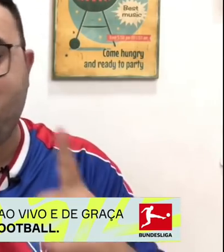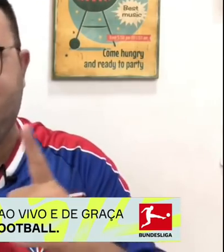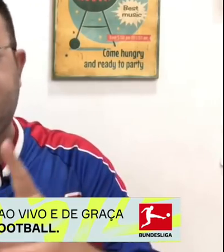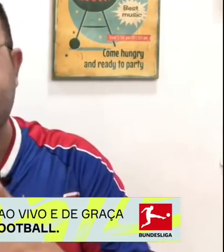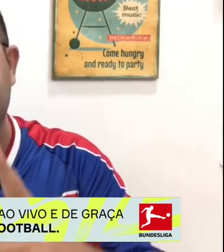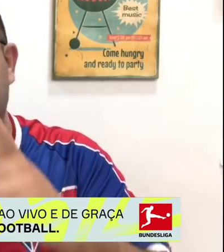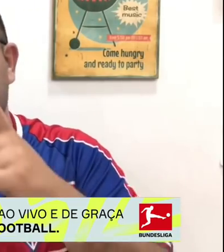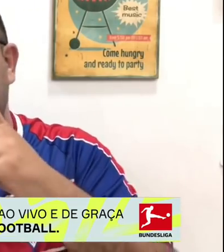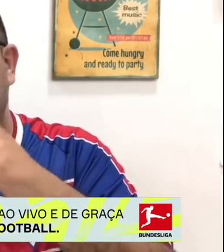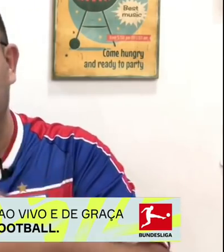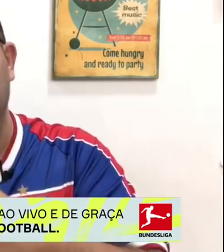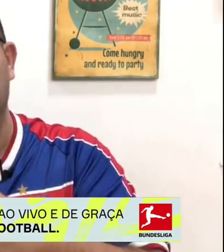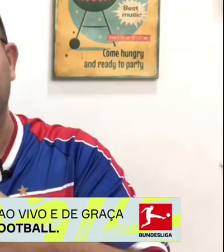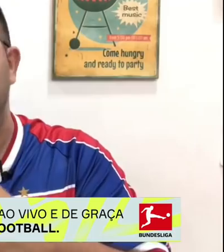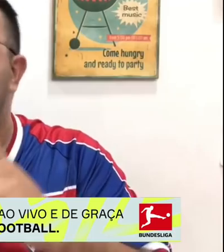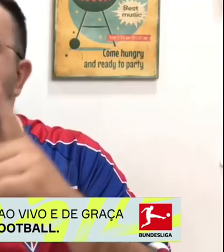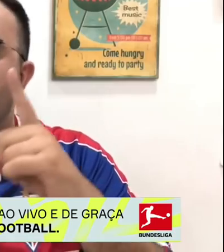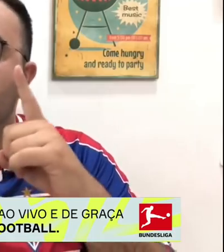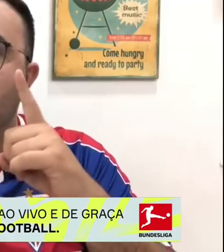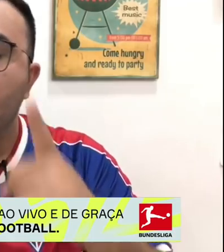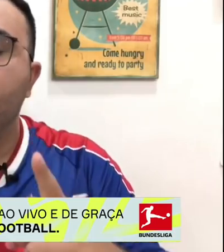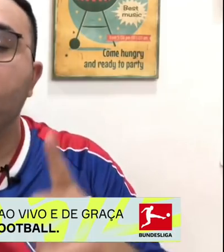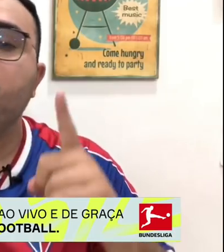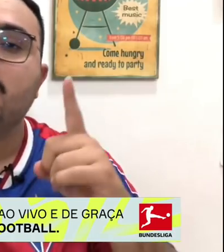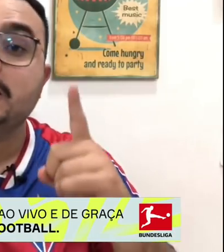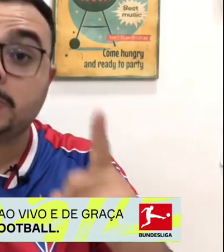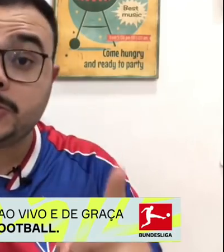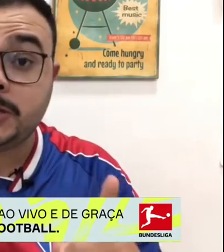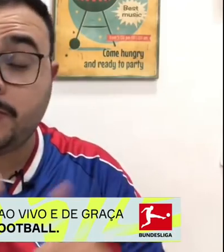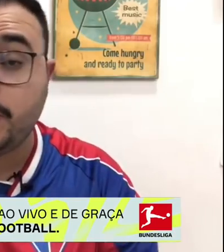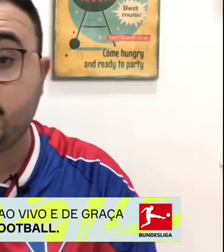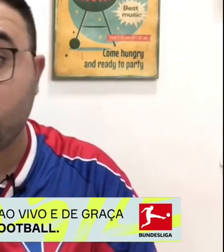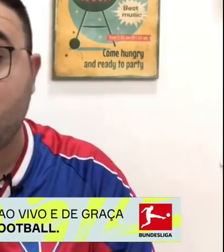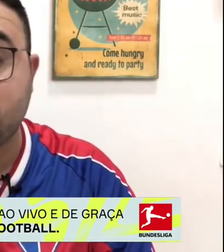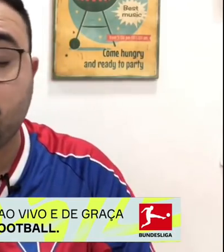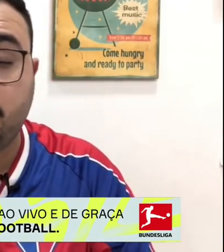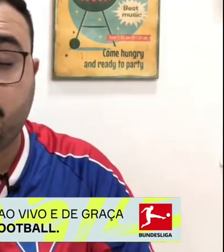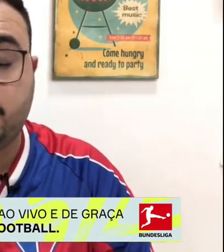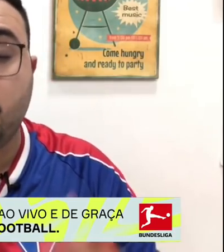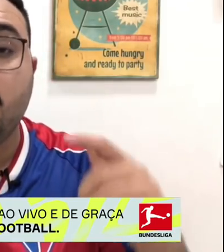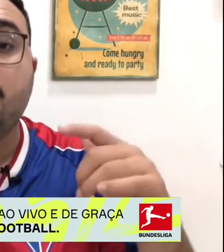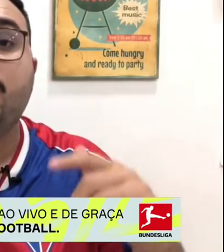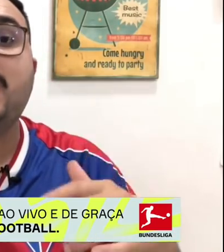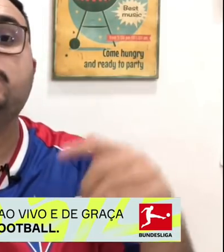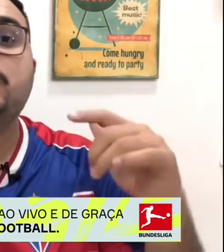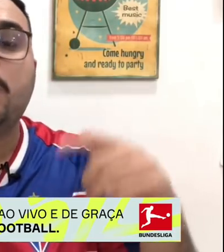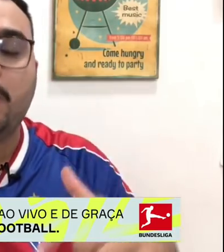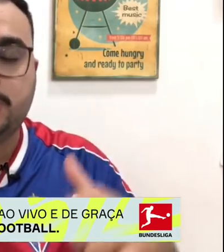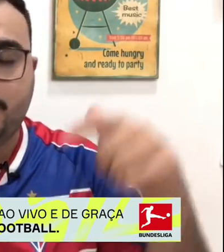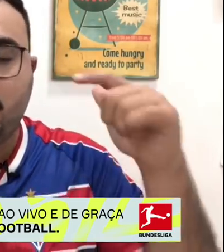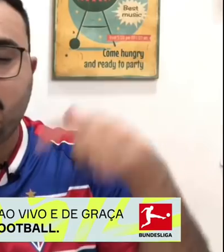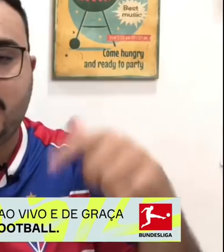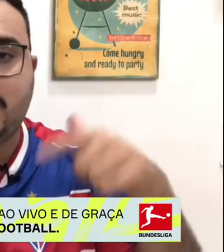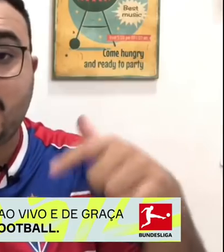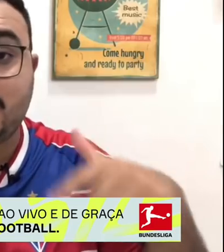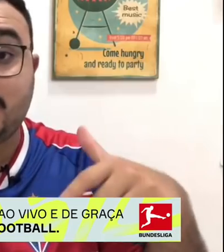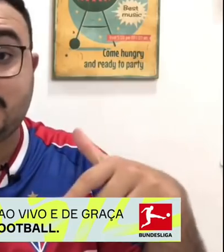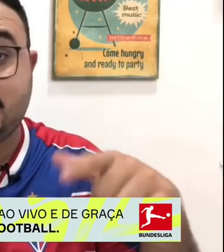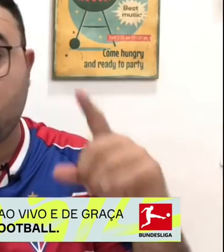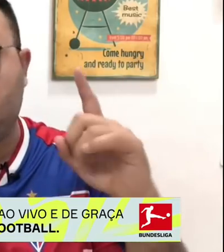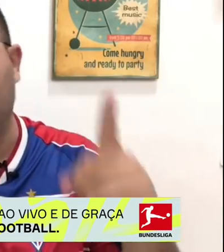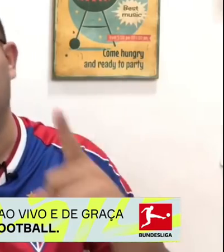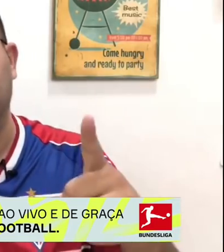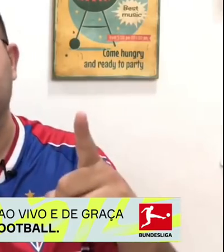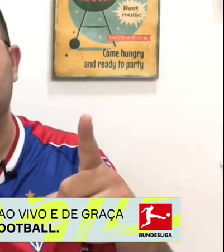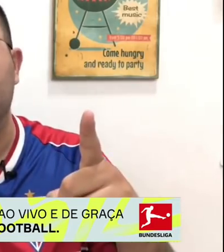Neymar Júnior, PSG. Campeonato Francês, ao vivo, exclusivo e de graça no OneFootball. Faz um download pelo link que está aqui na